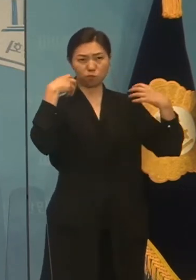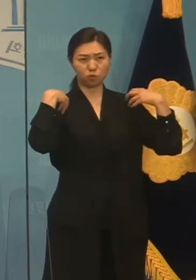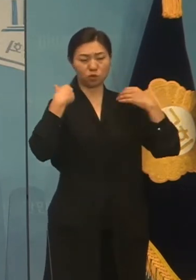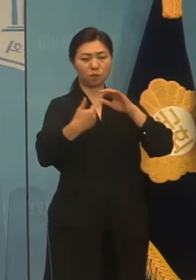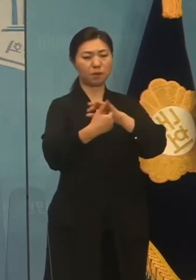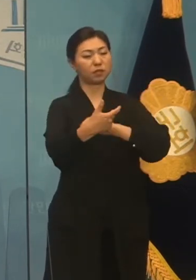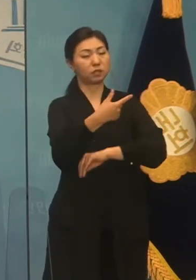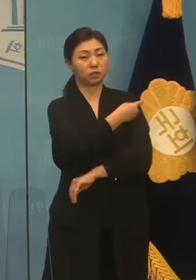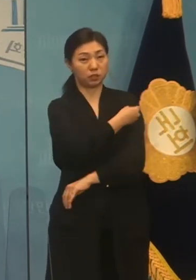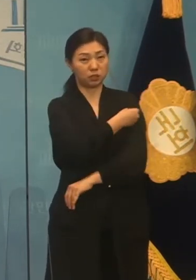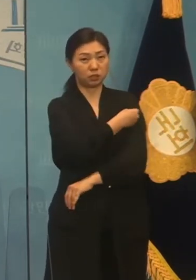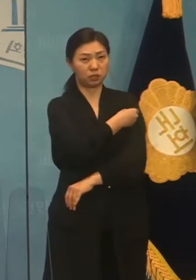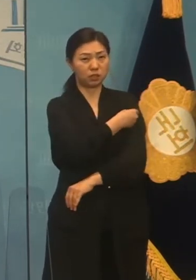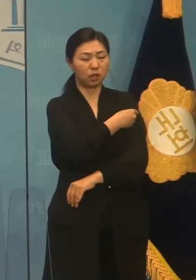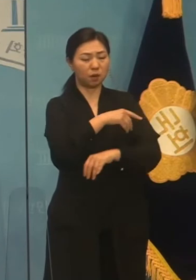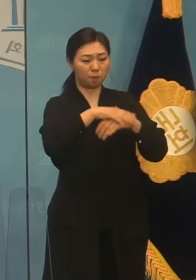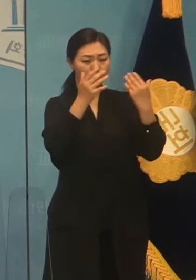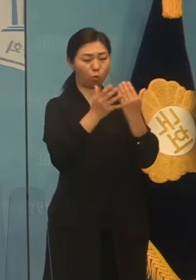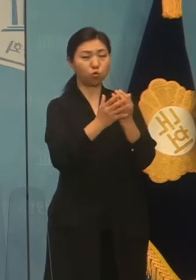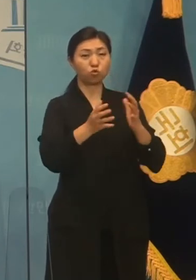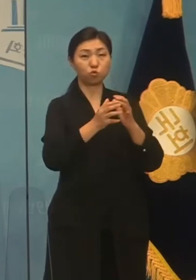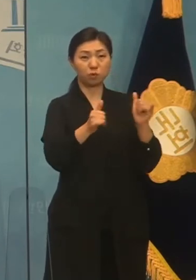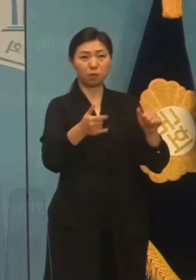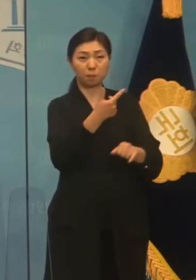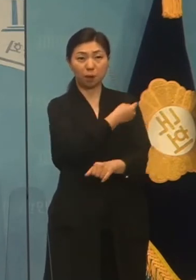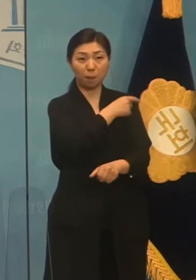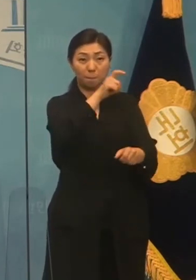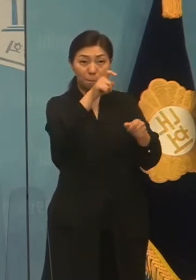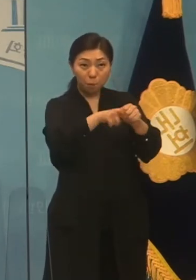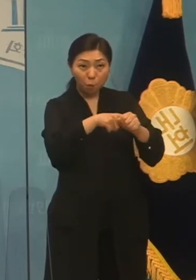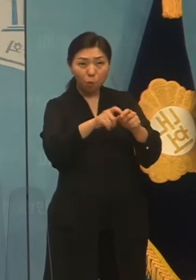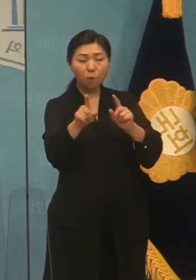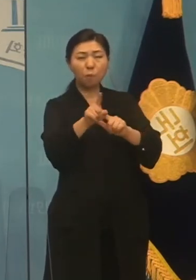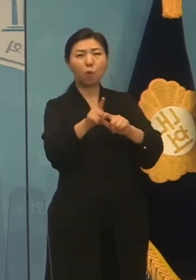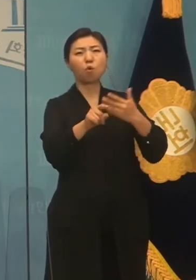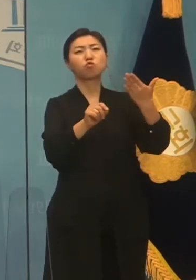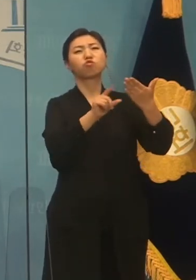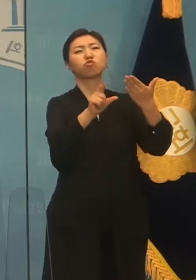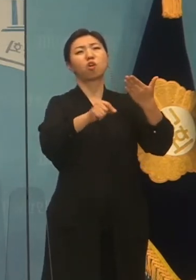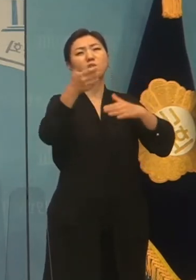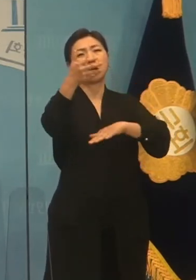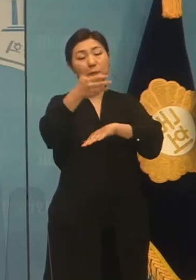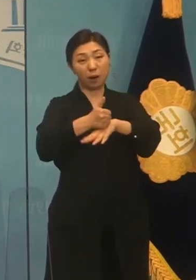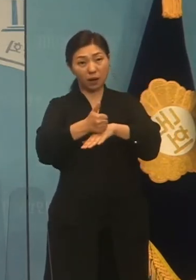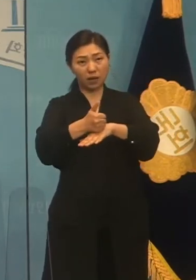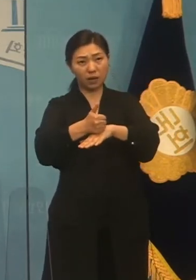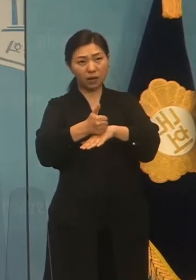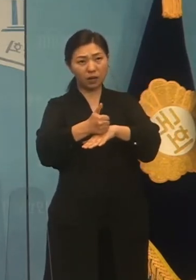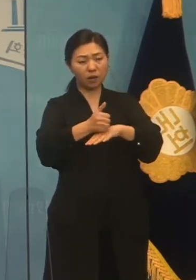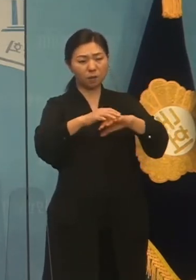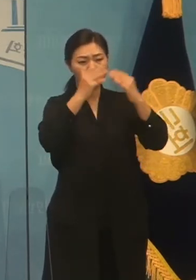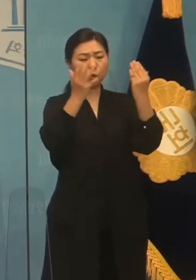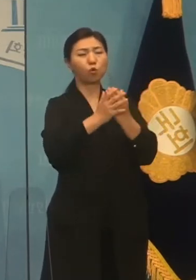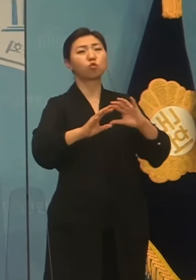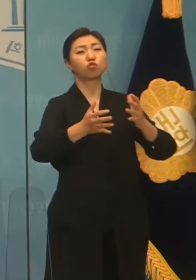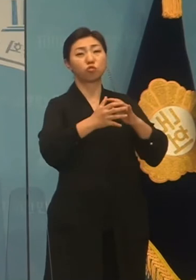상향하여 9월 말까지 국민전은 1차 접종을 마치겠다고